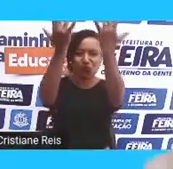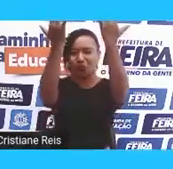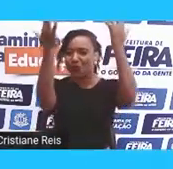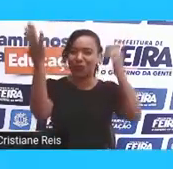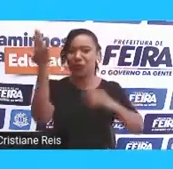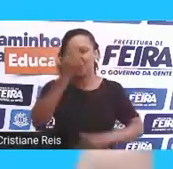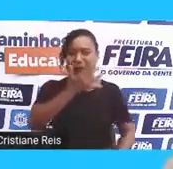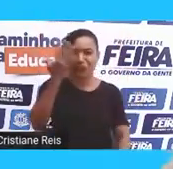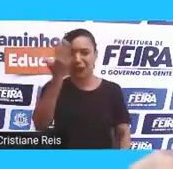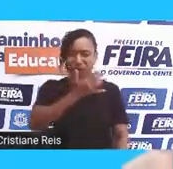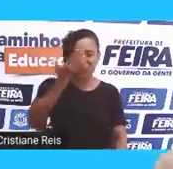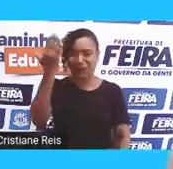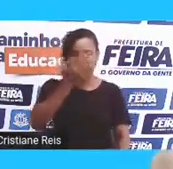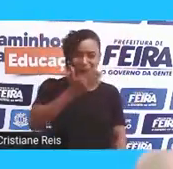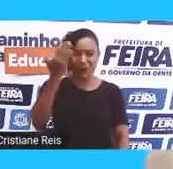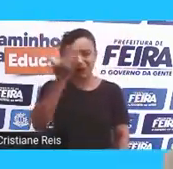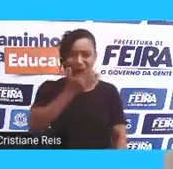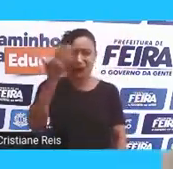invisível, nem vais